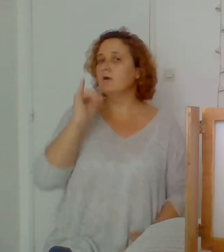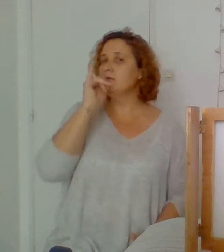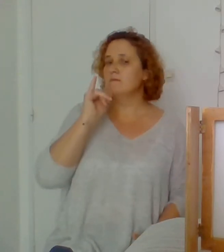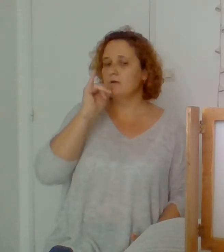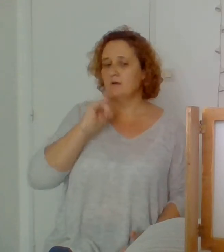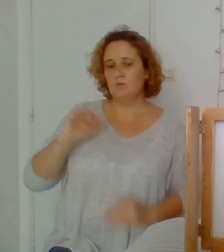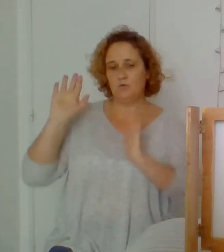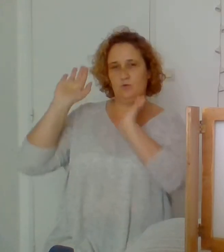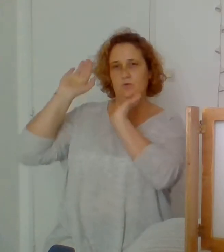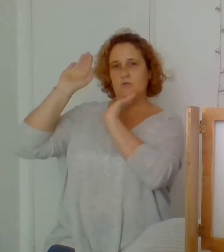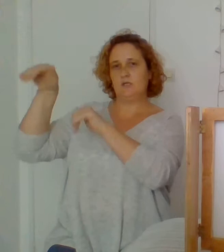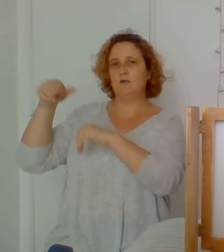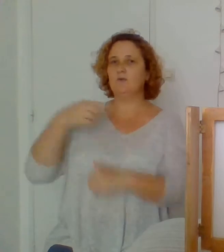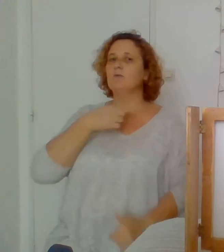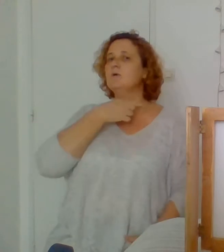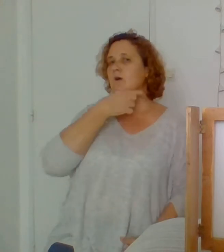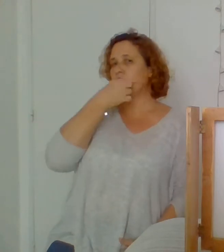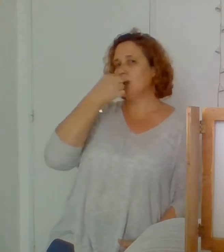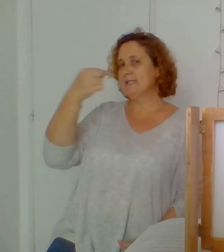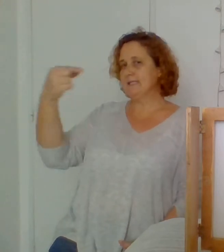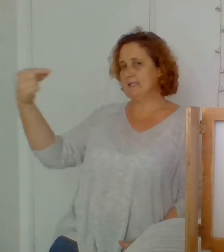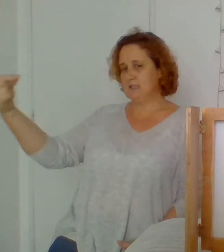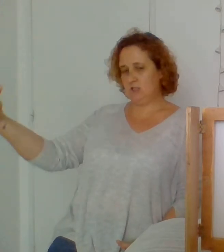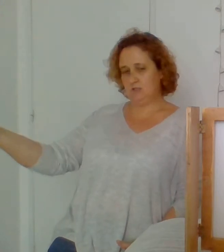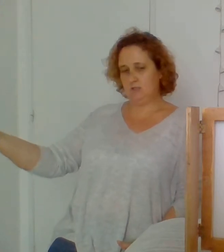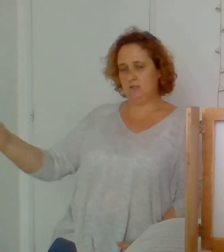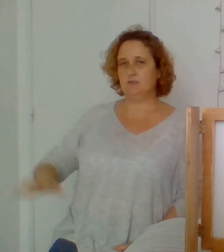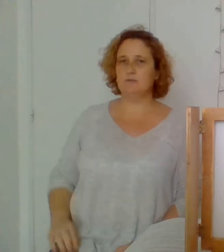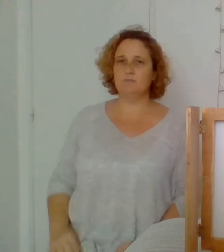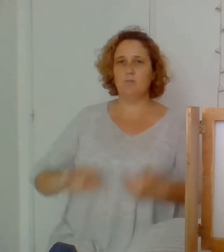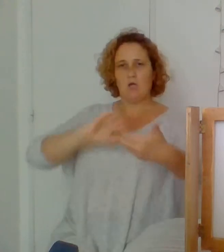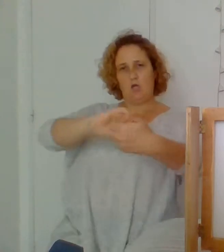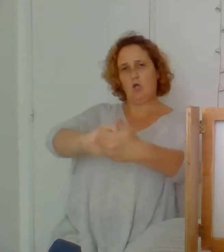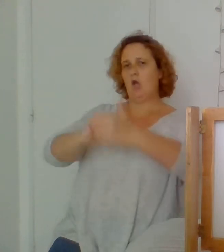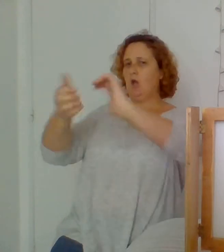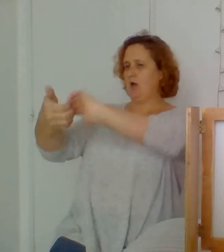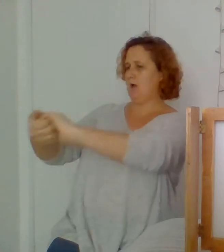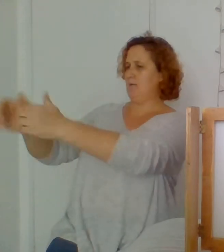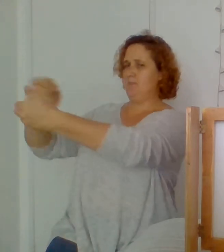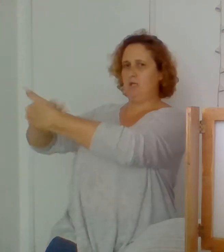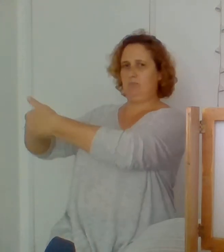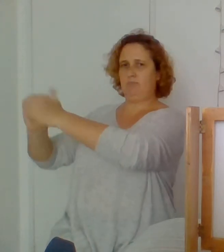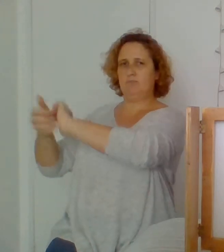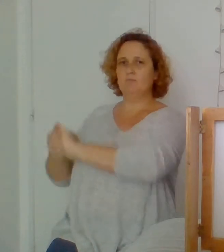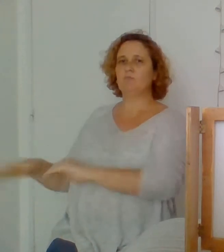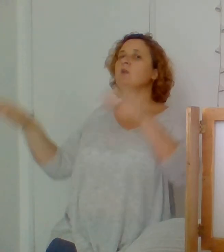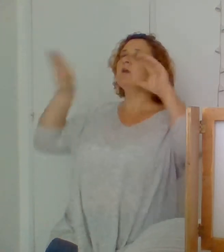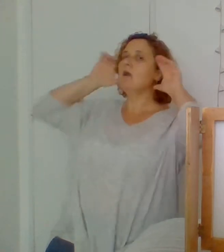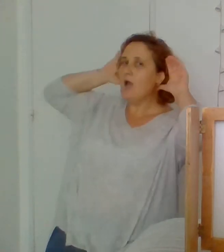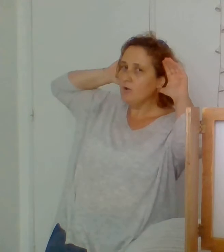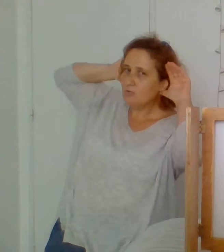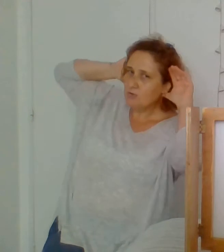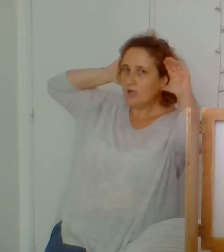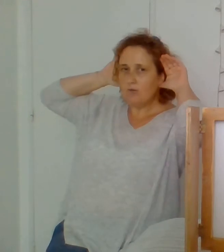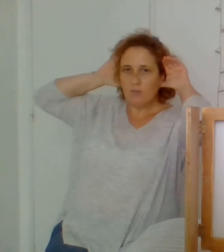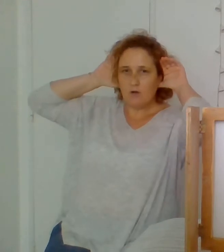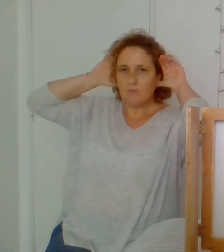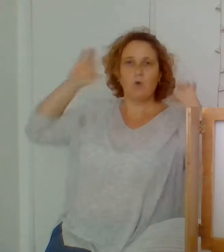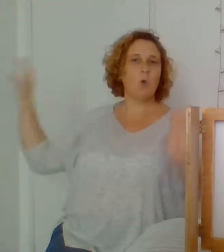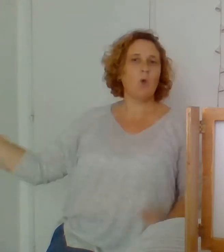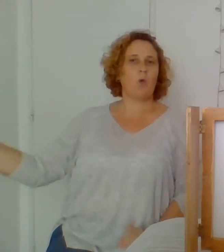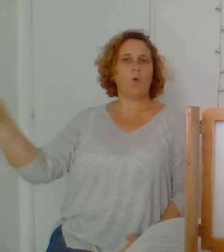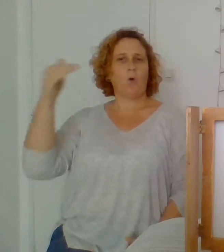petit lion annonça les amis écoutez